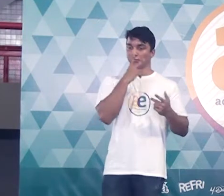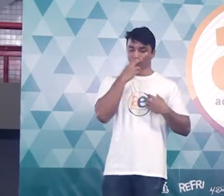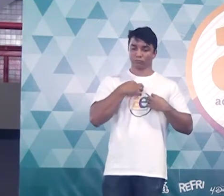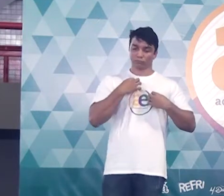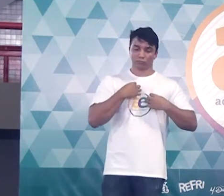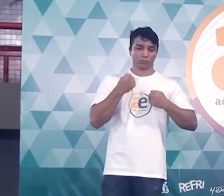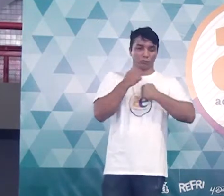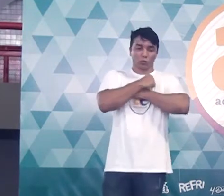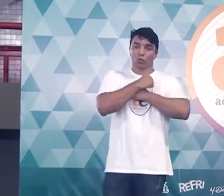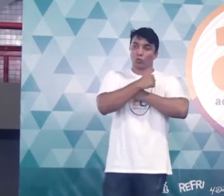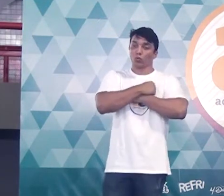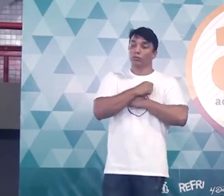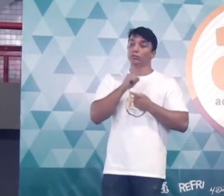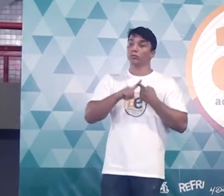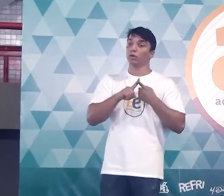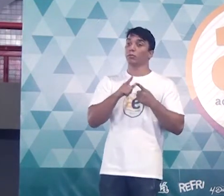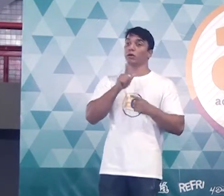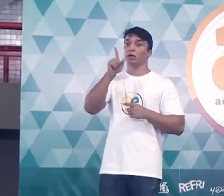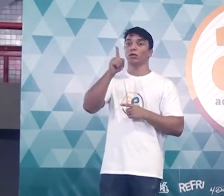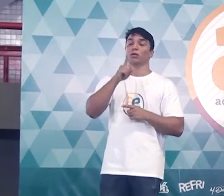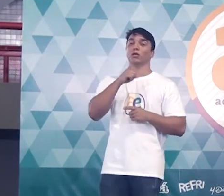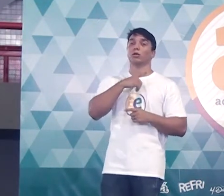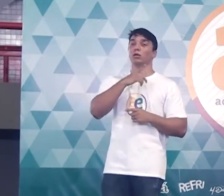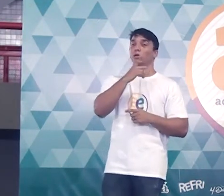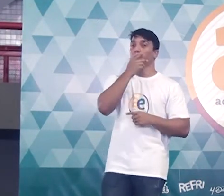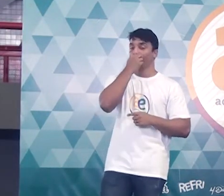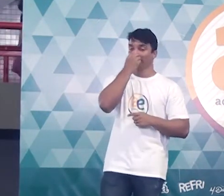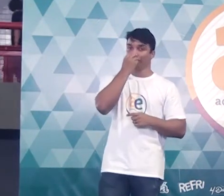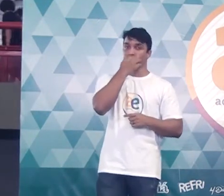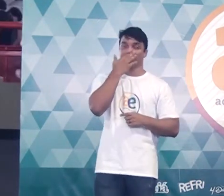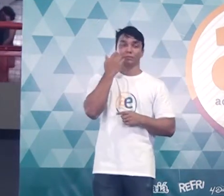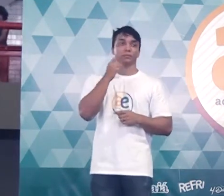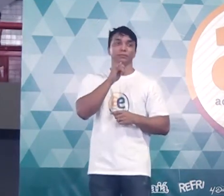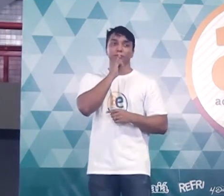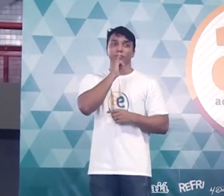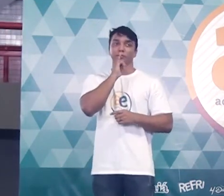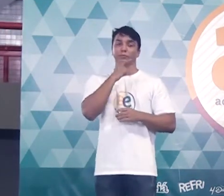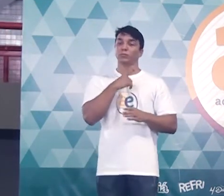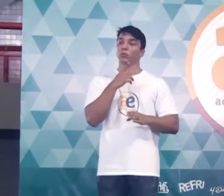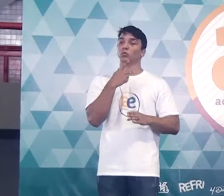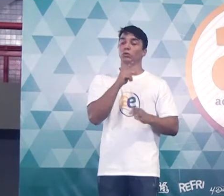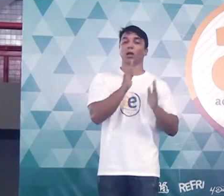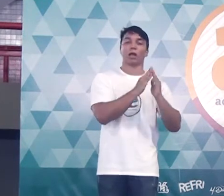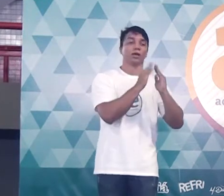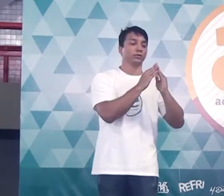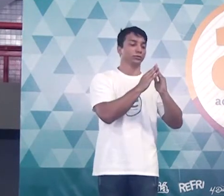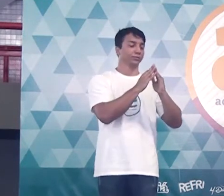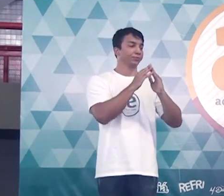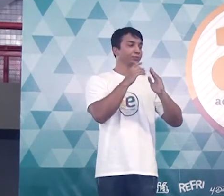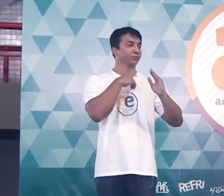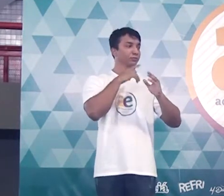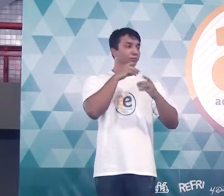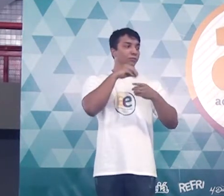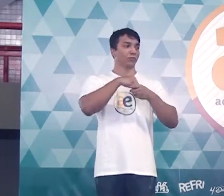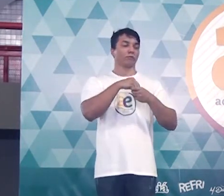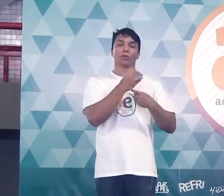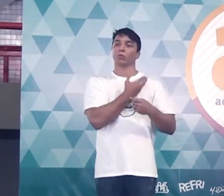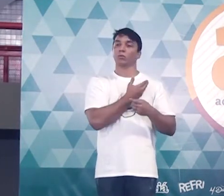tem uma coisa interessante lá na Esquimolândia, que, por exemplo, você vai na sua casa de um